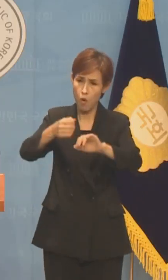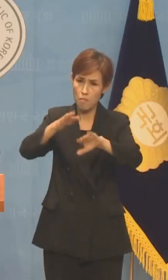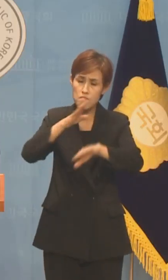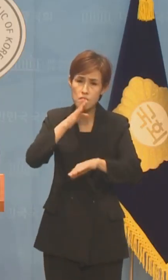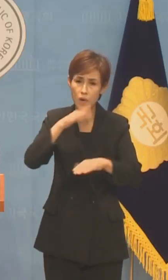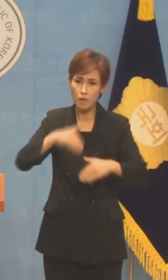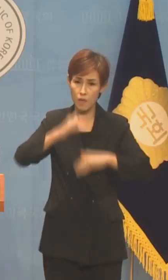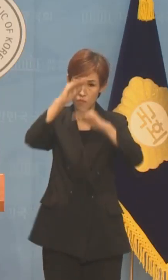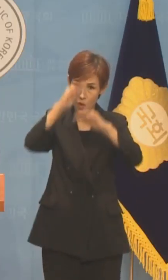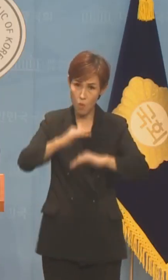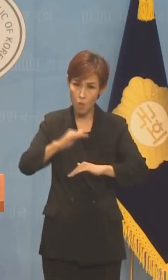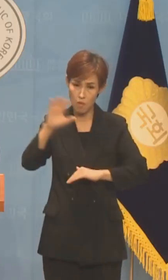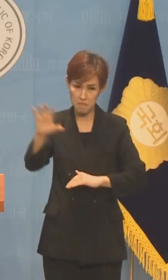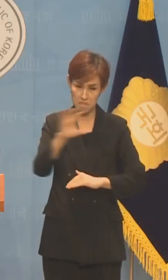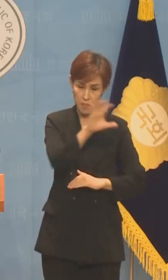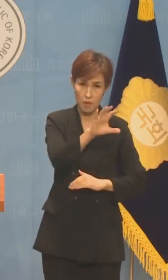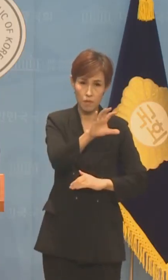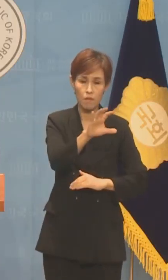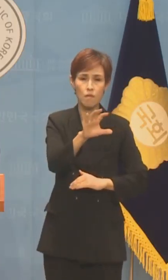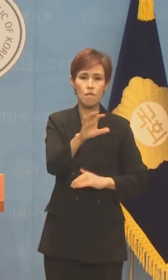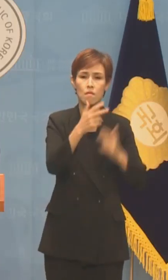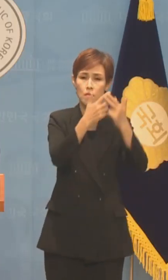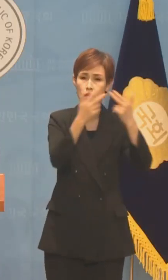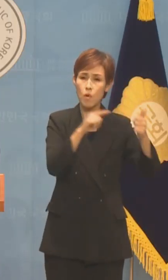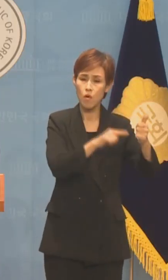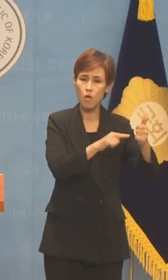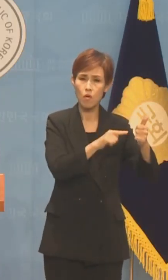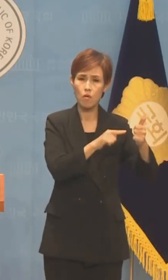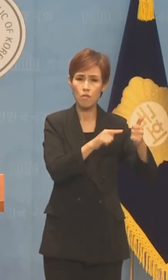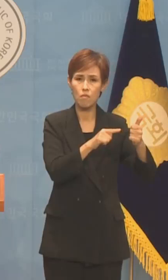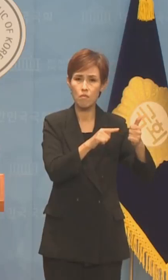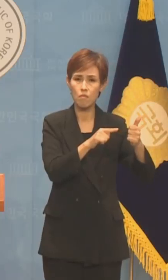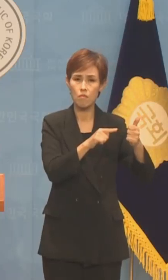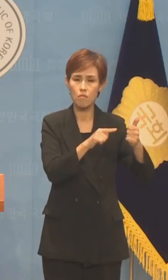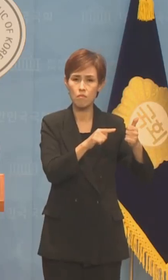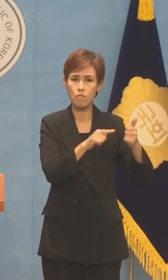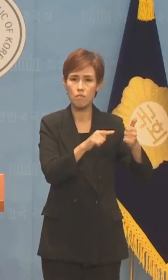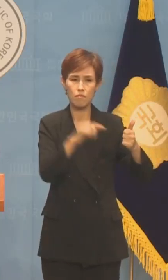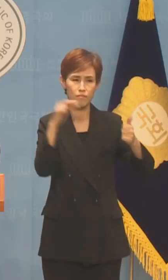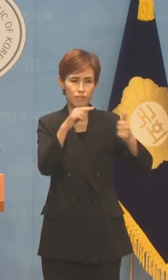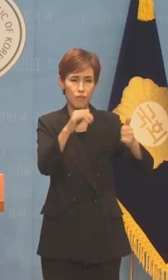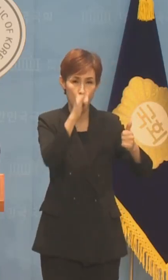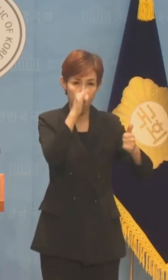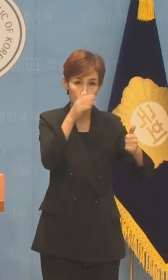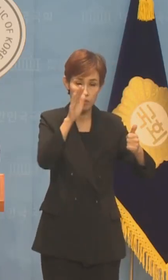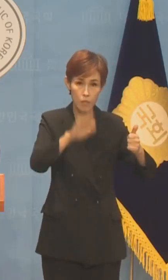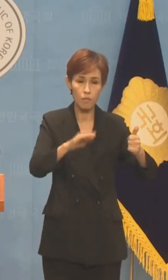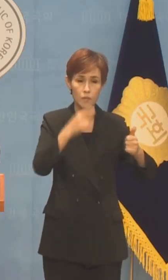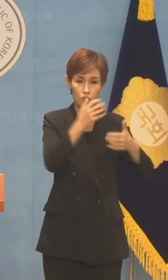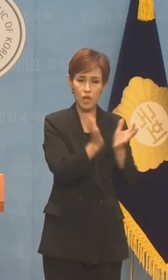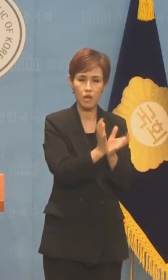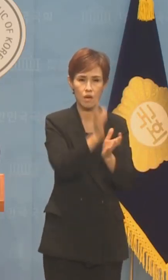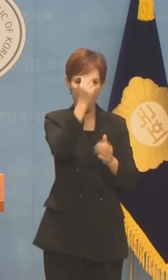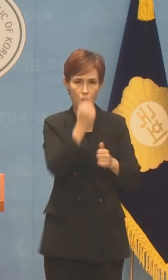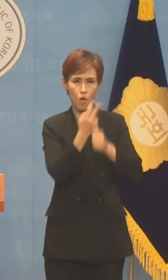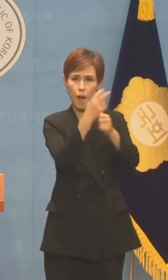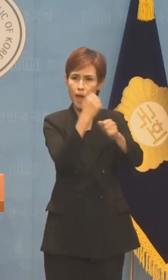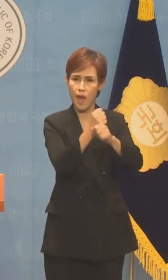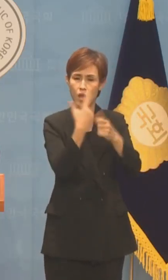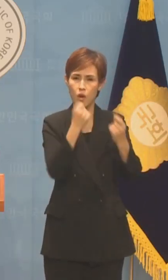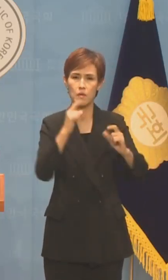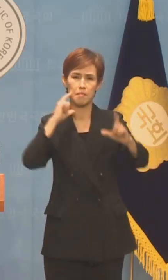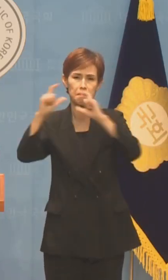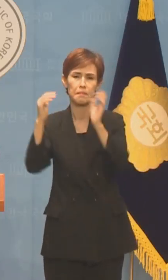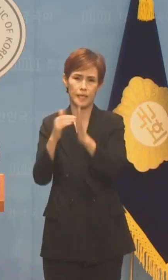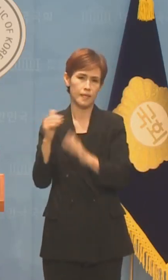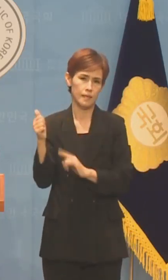내용을 인용하면서 마치 이재명 대표에 대해 정당하게 비판하더라도 민주당이 고발할 것처럼